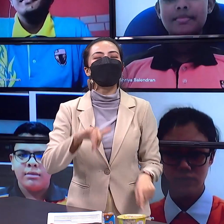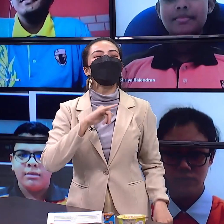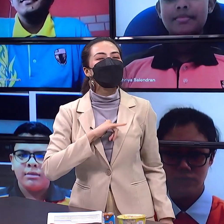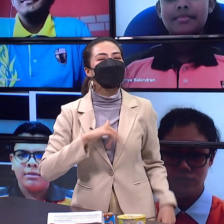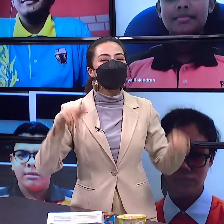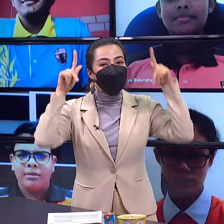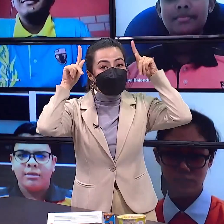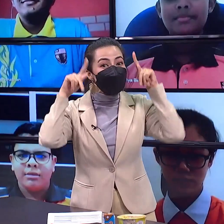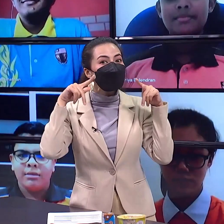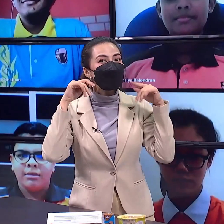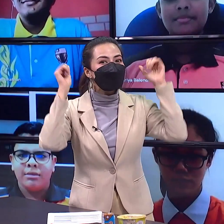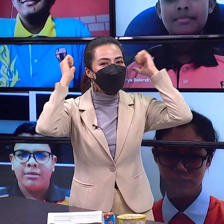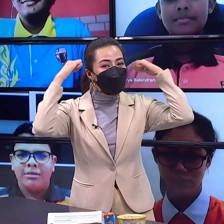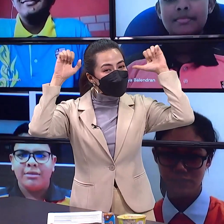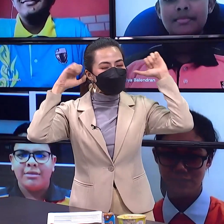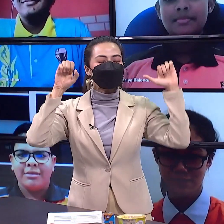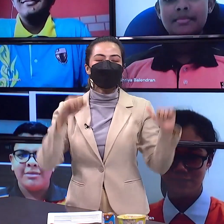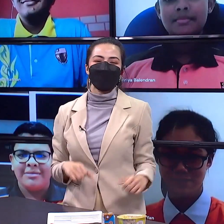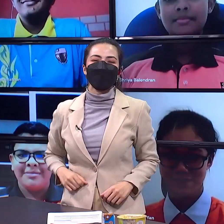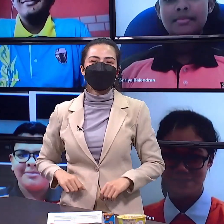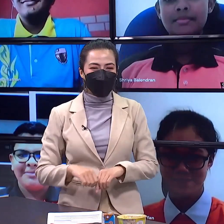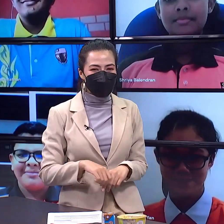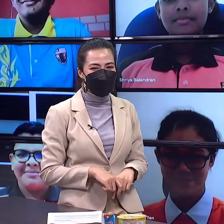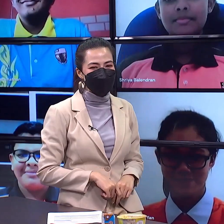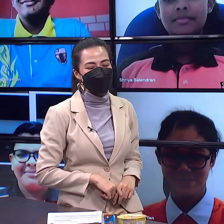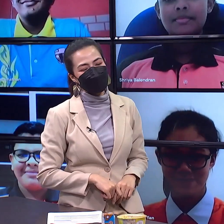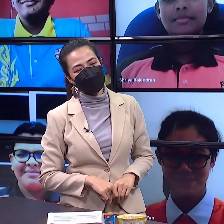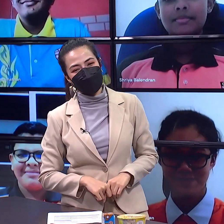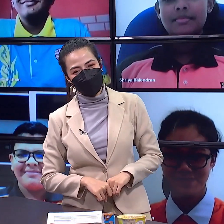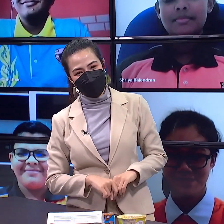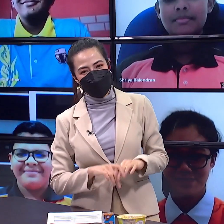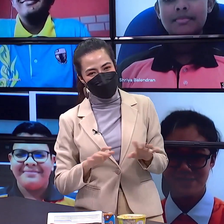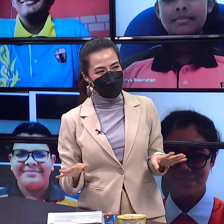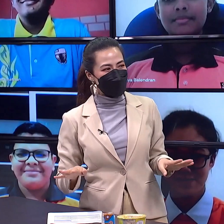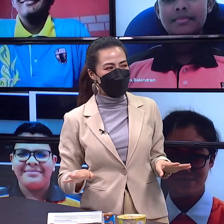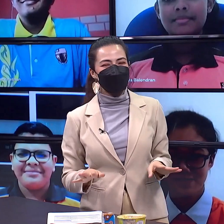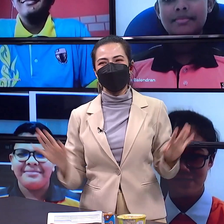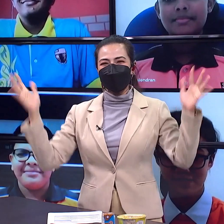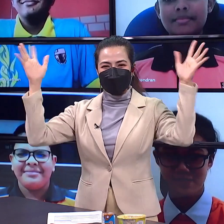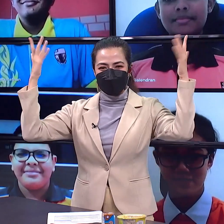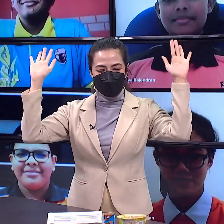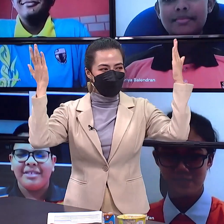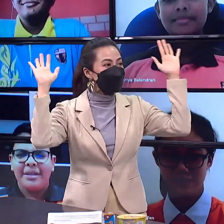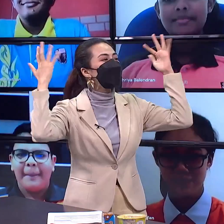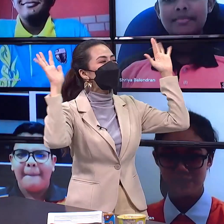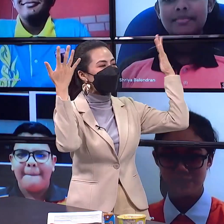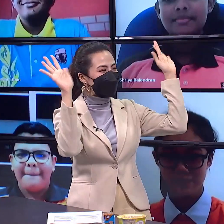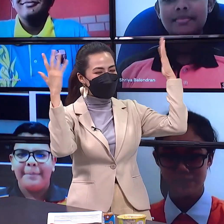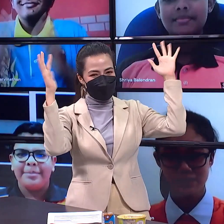bersama saya Kakak Eli dalam teras Didik TV KPM. Ah, ini maksudnya tepuk tangan. Yes,